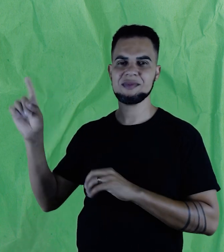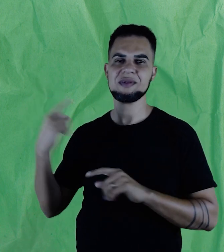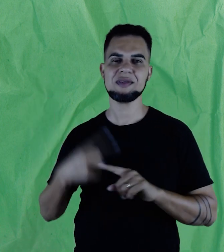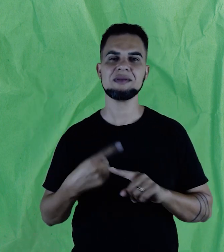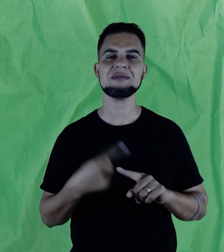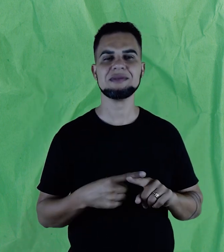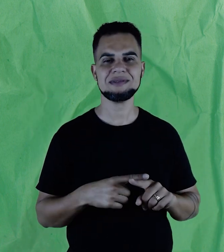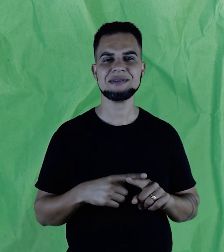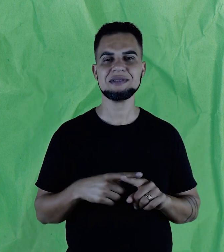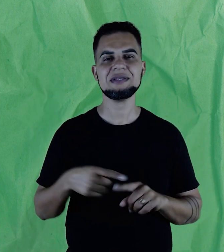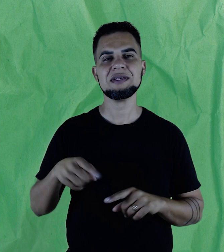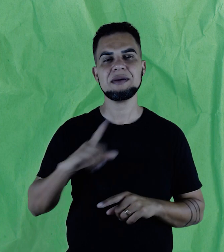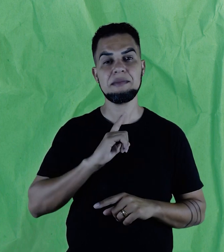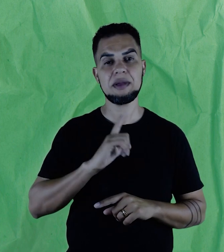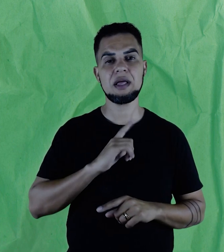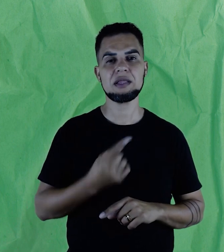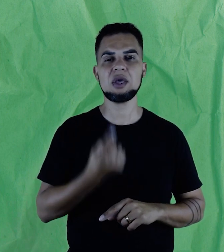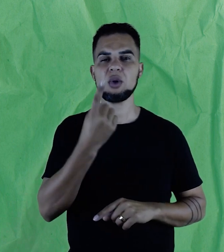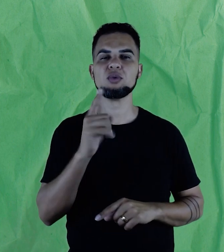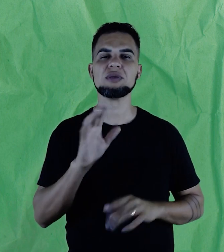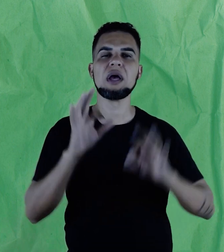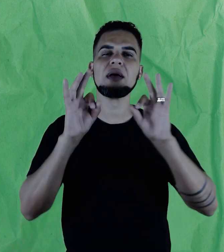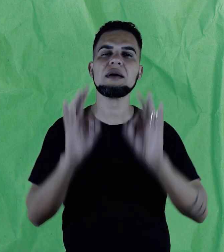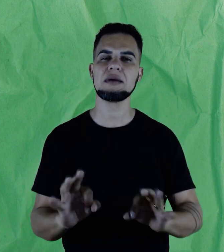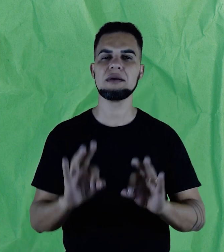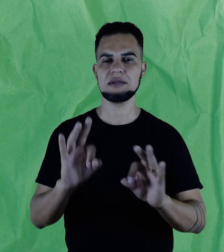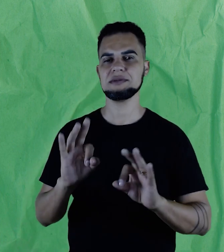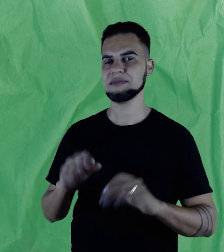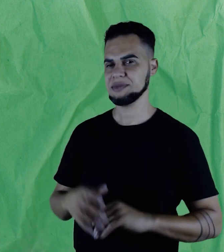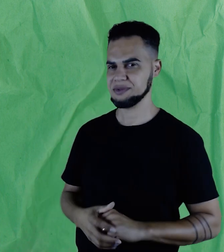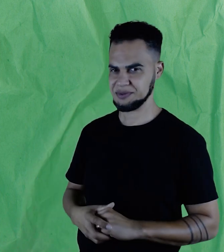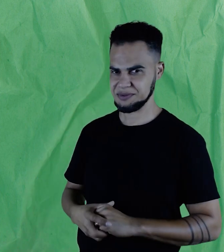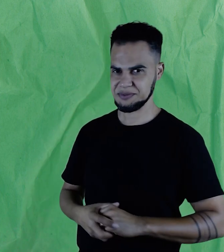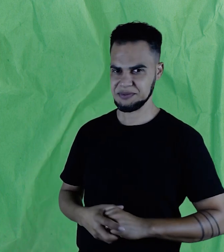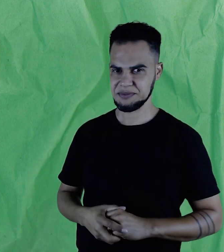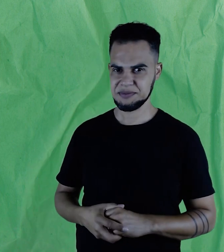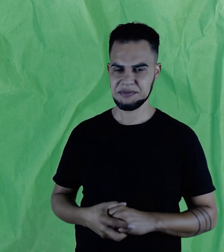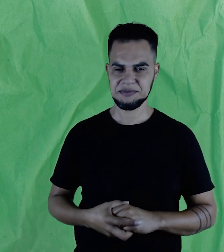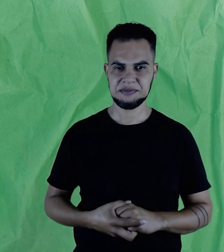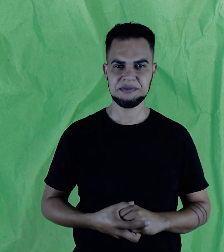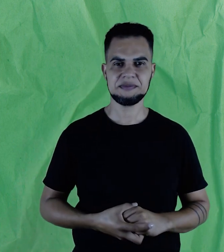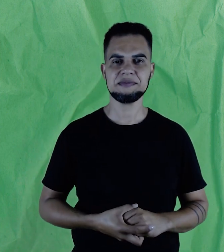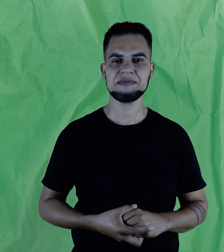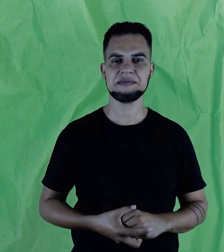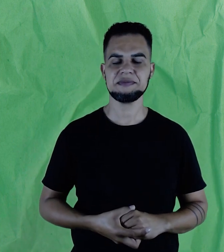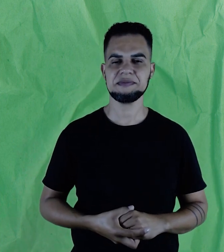menos para a gente já ter um cadastrado corretamente.